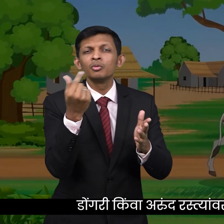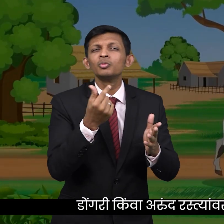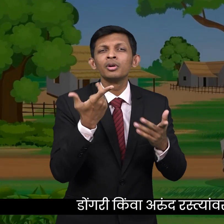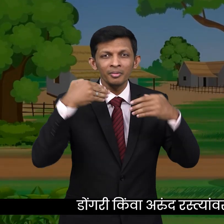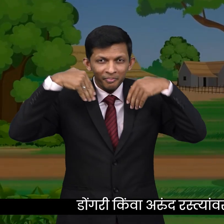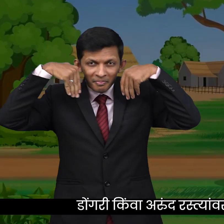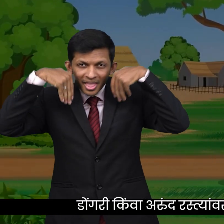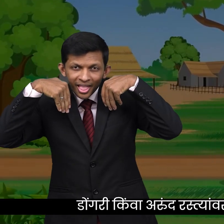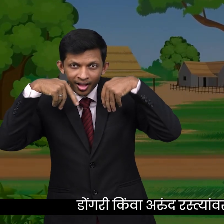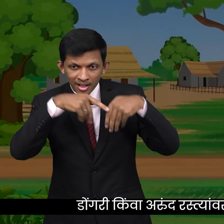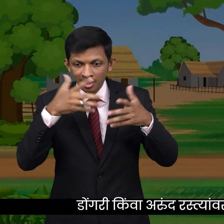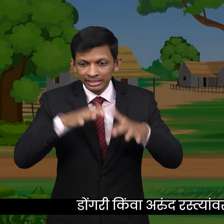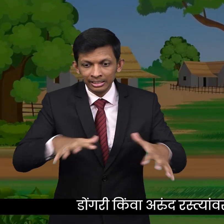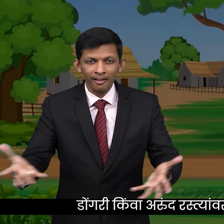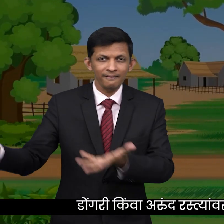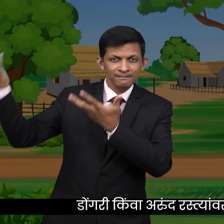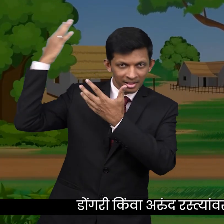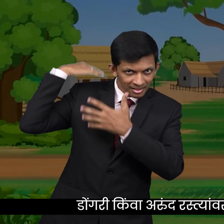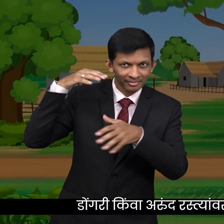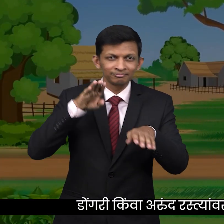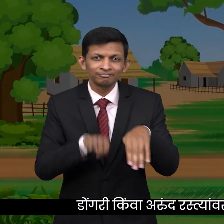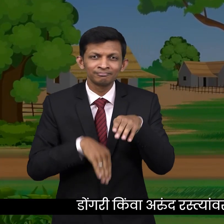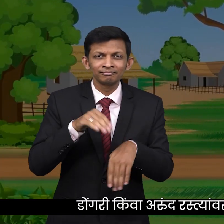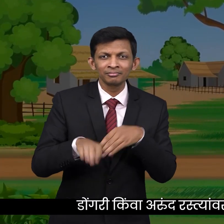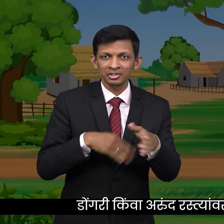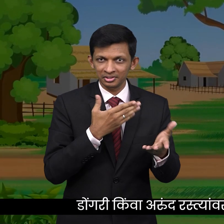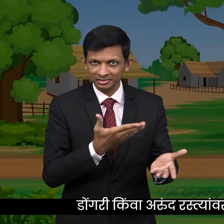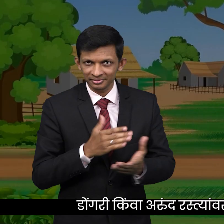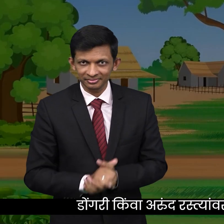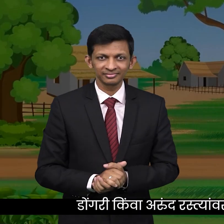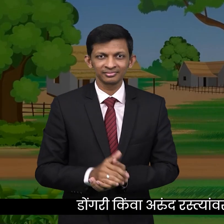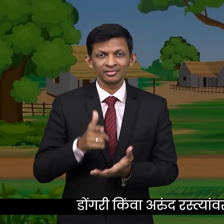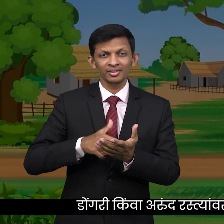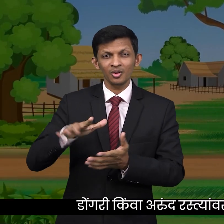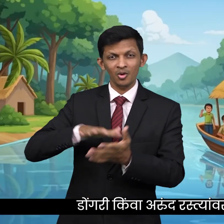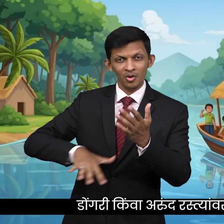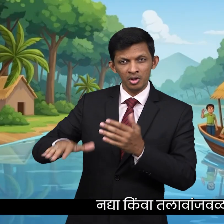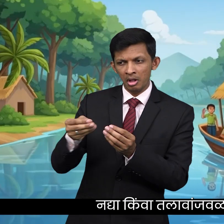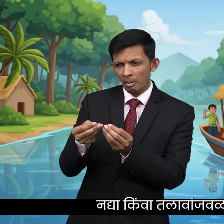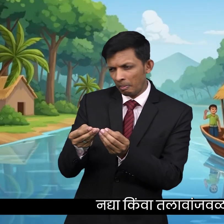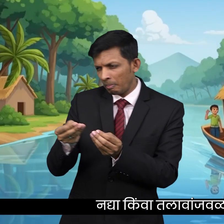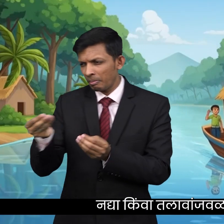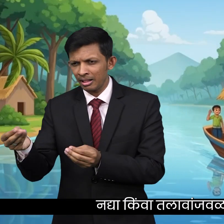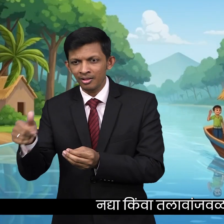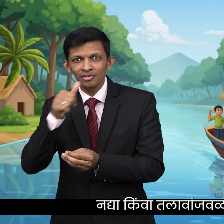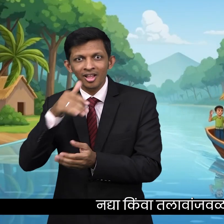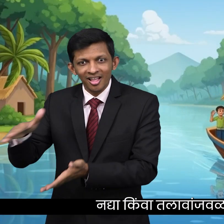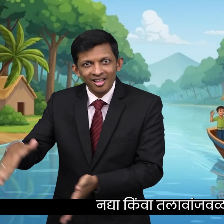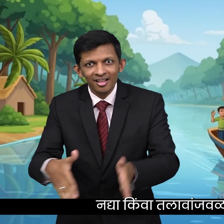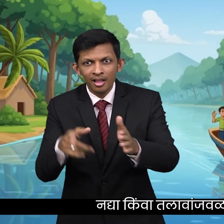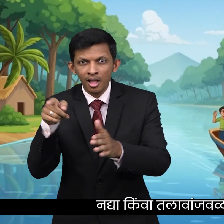अरुंद रस्त्यांवर गाढवे माल वाहून नेण्यास मदत करतात. नद्या